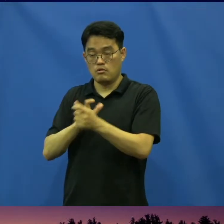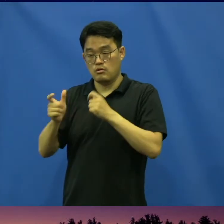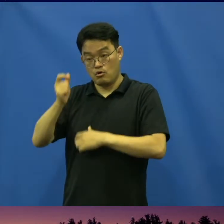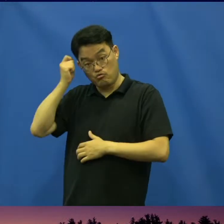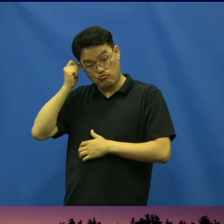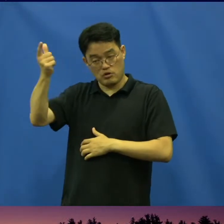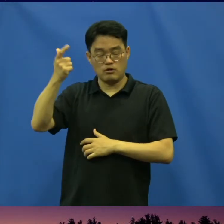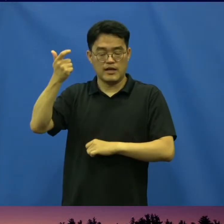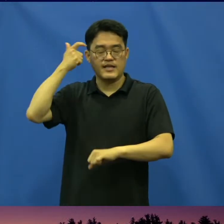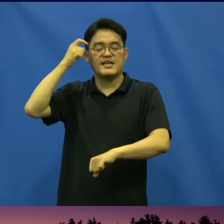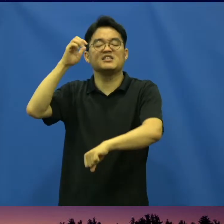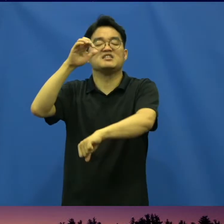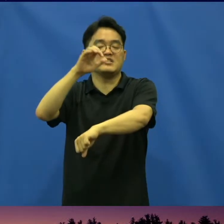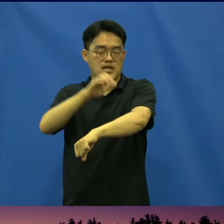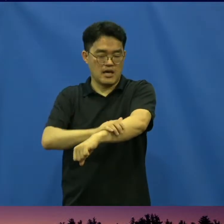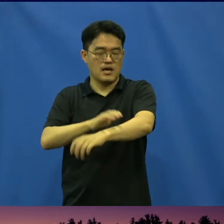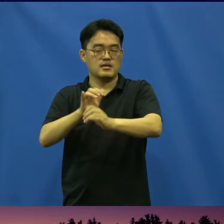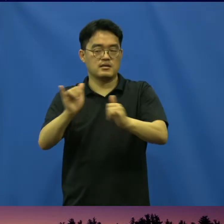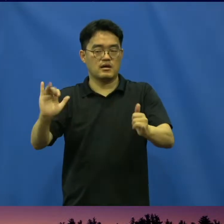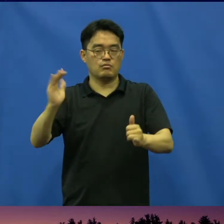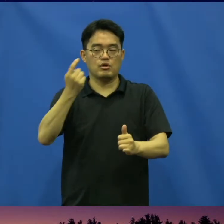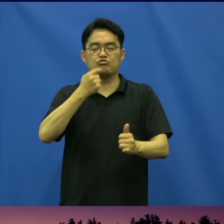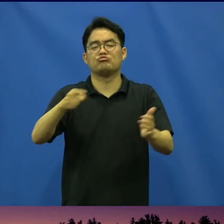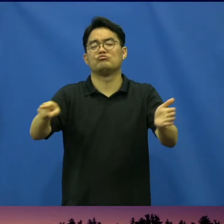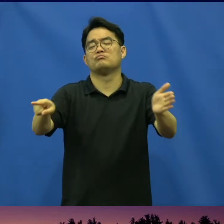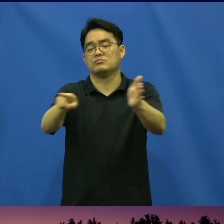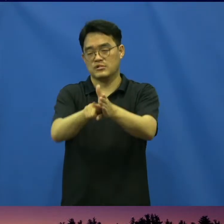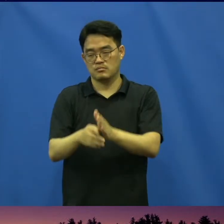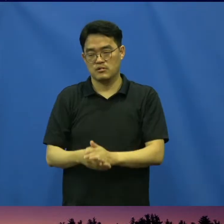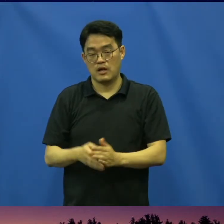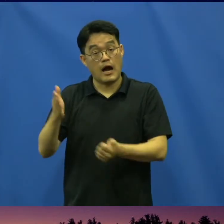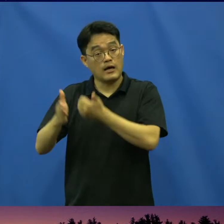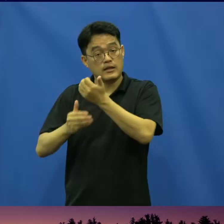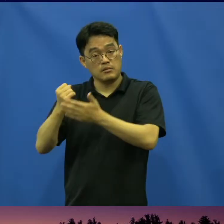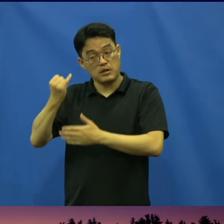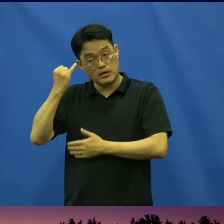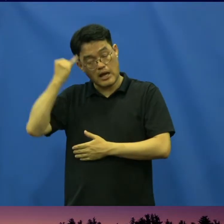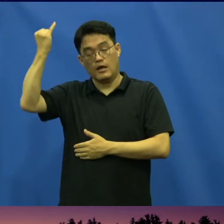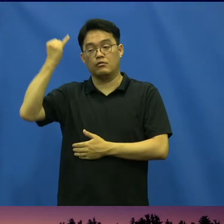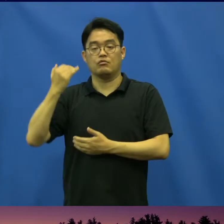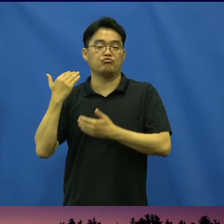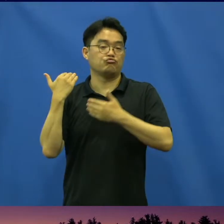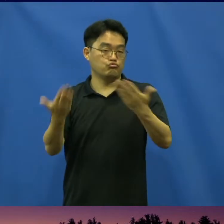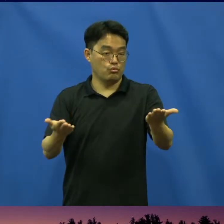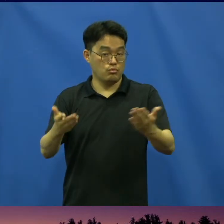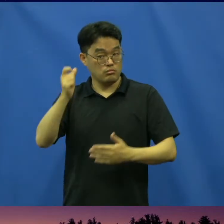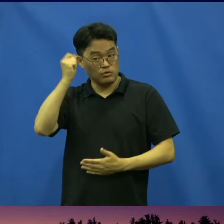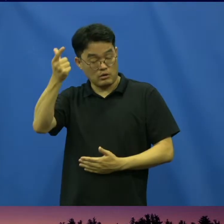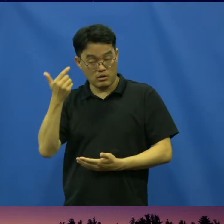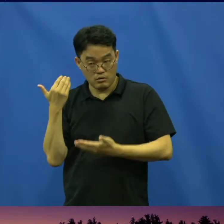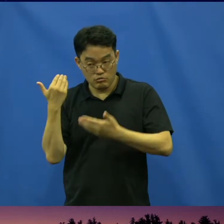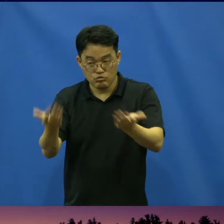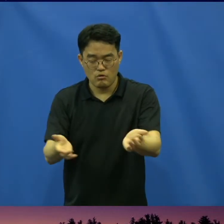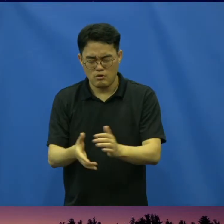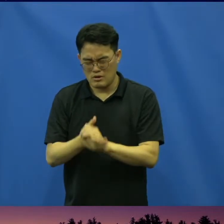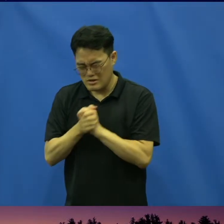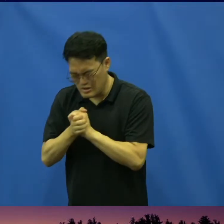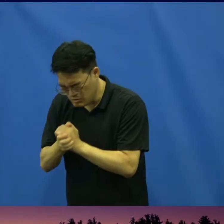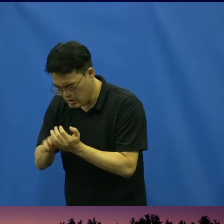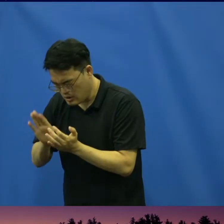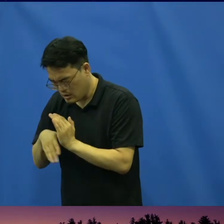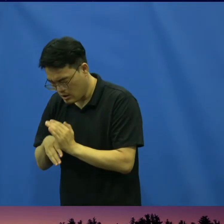인사이트도 그렇고 아이디어도 그렇고 크리에이티브한 것들을 주시고 탁월함을 주시는, 아무도 생각하지 못했던 비밀을 알게